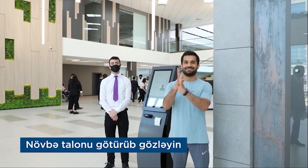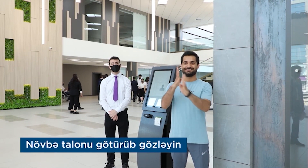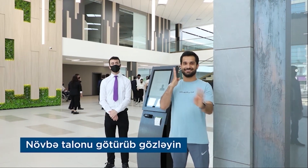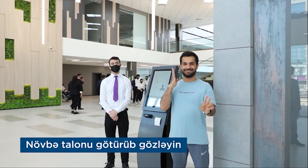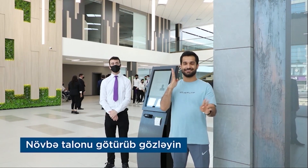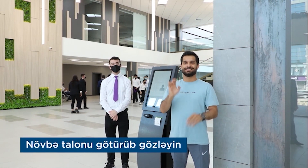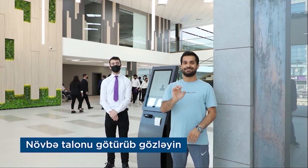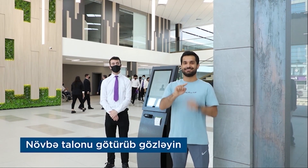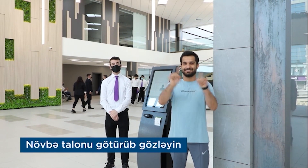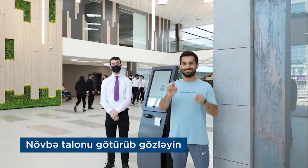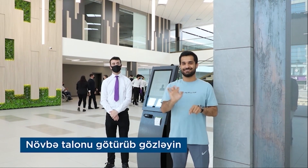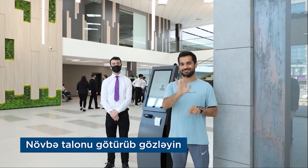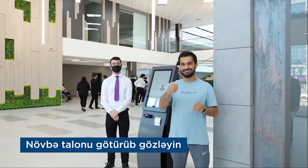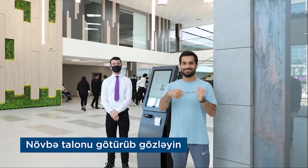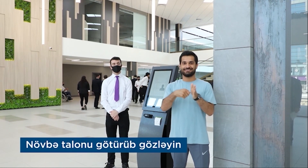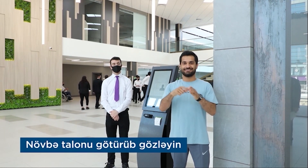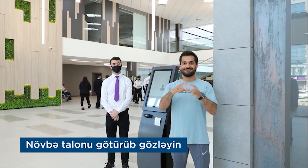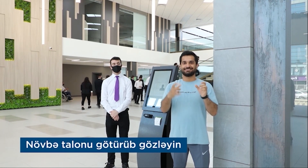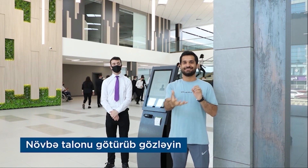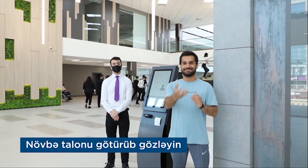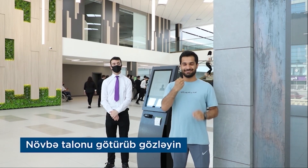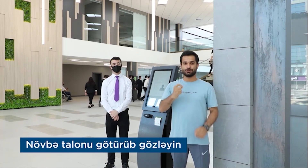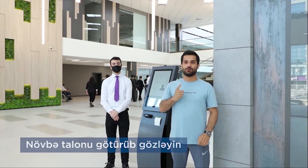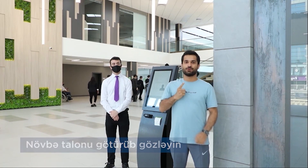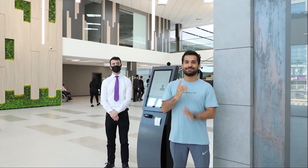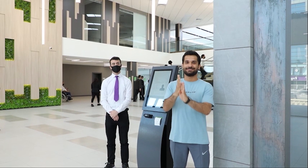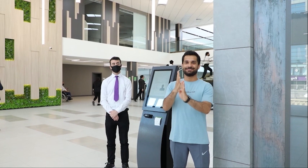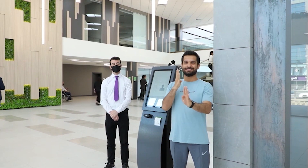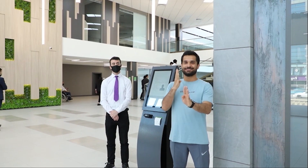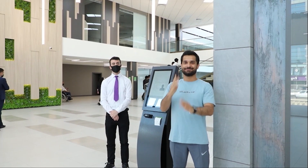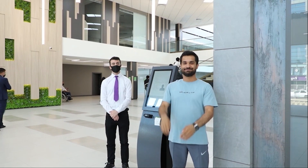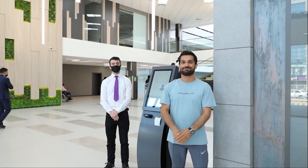Sonra növbə aparatından talon götürərək oturur və növbəsini gözləyir.